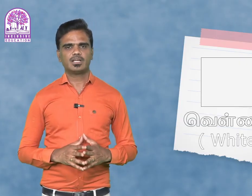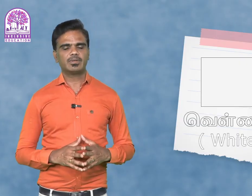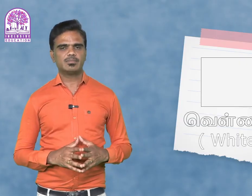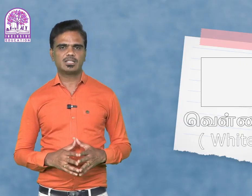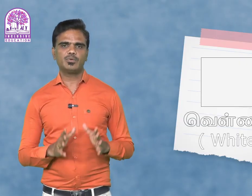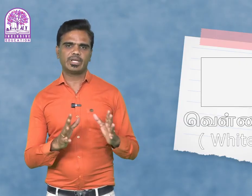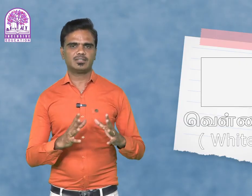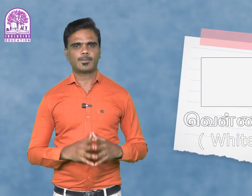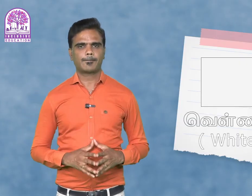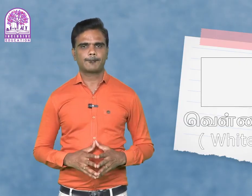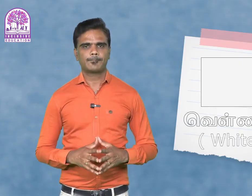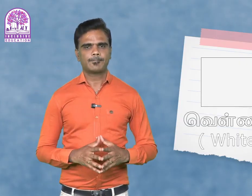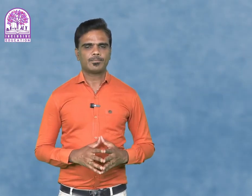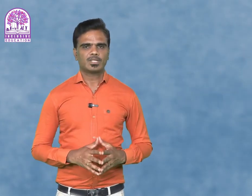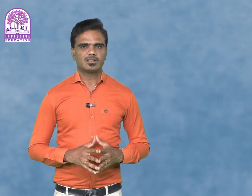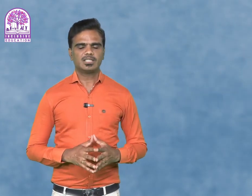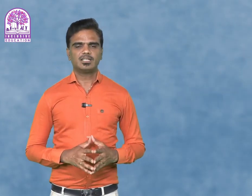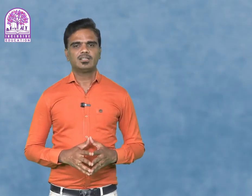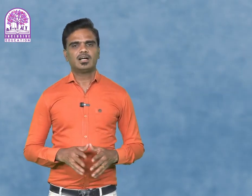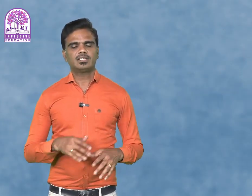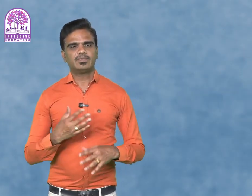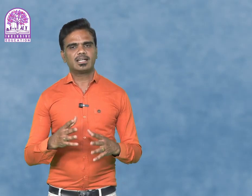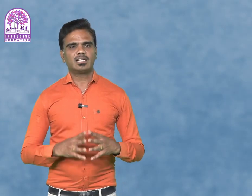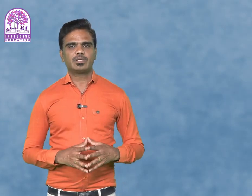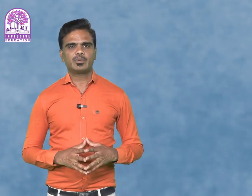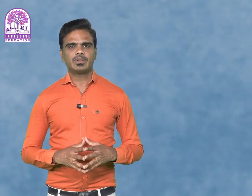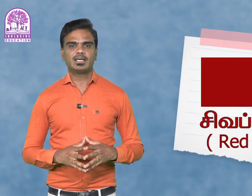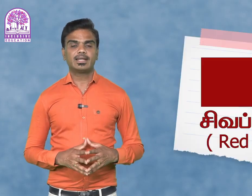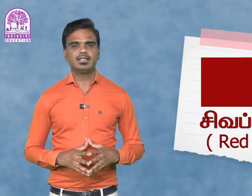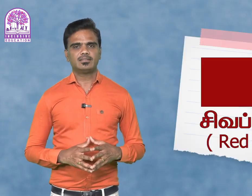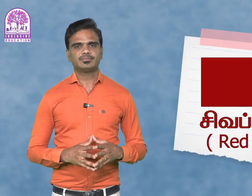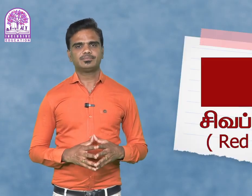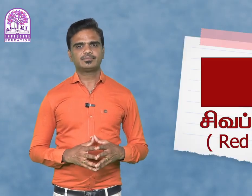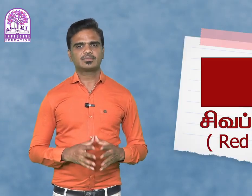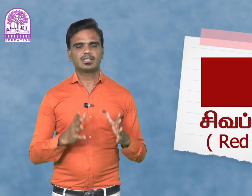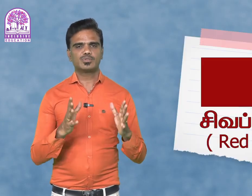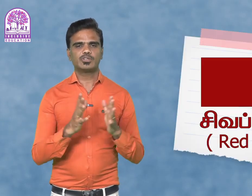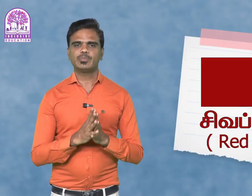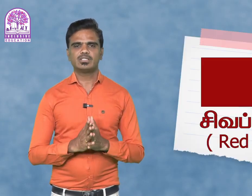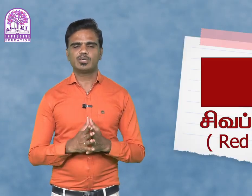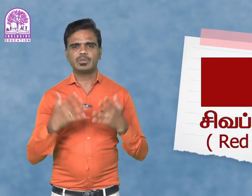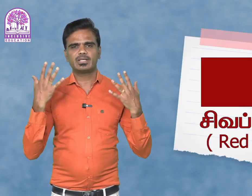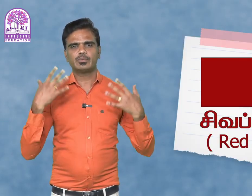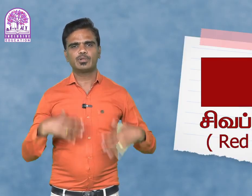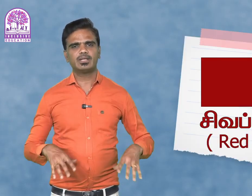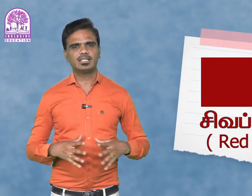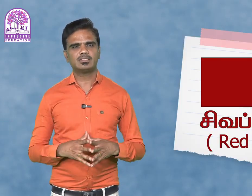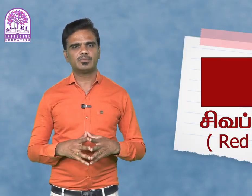அப்படி காமிச்சிங்கன்னா ஒயிட். சரிங்களா? அடுத்து வேறு என்ன கலர் பார்க்க போகிறோம் அப்படின்னா, ரெட்டு. ஸோ சிவப்பு. சிவப்பு அப்படிங்கிறப்போ உடம்புல எங்கே இந்த சிவப்பு